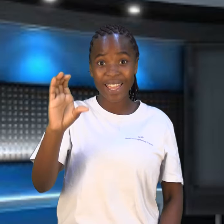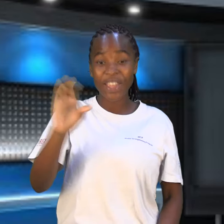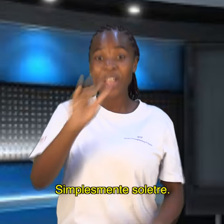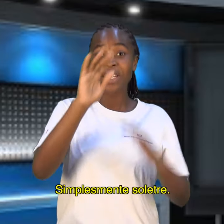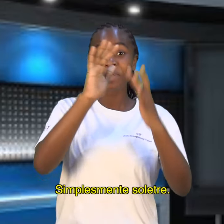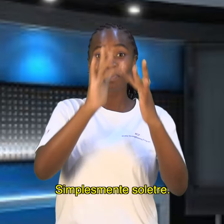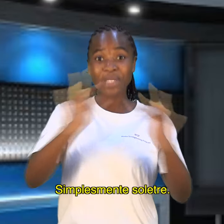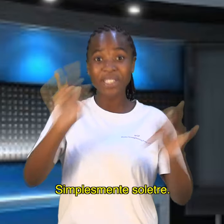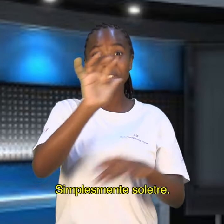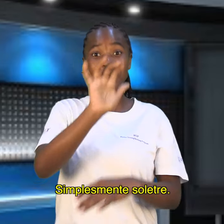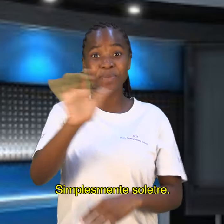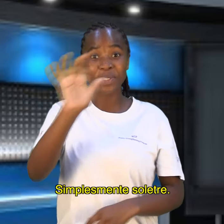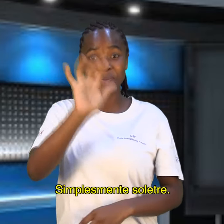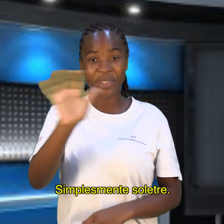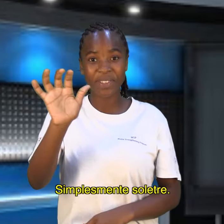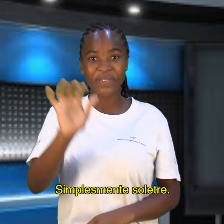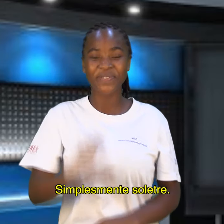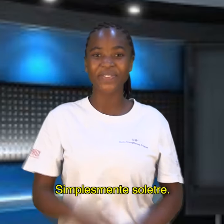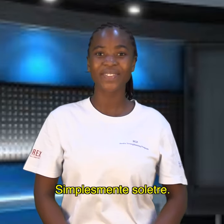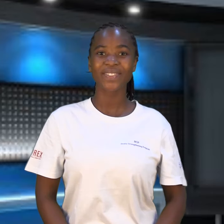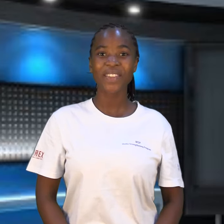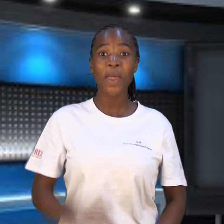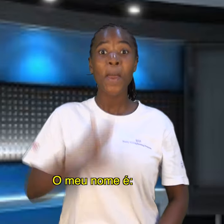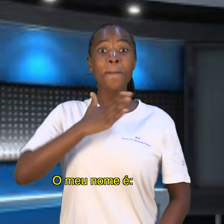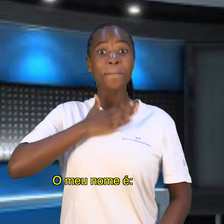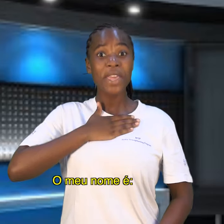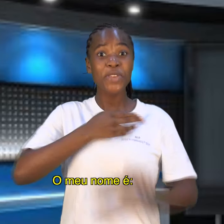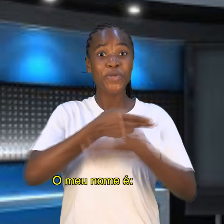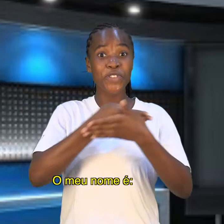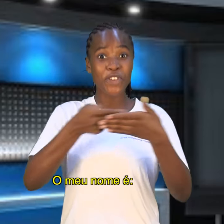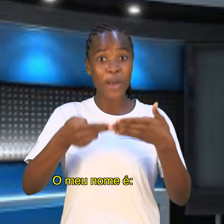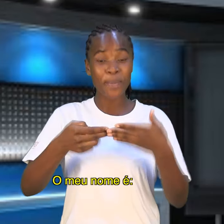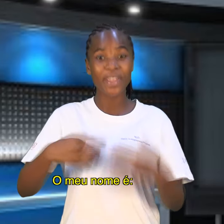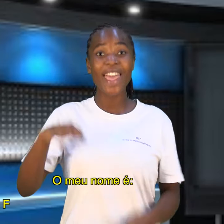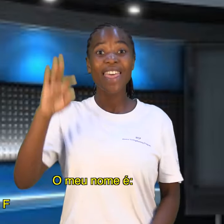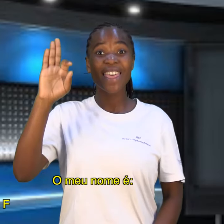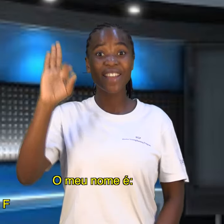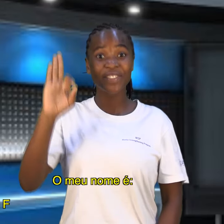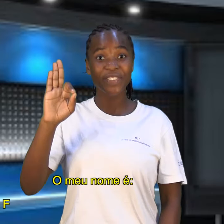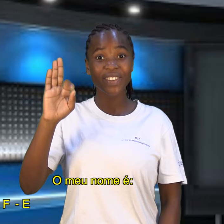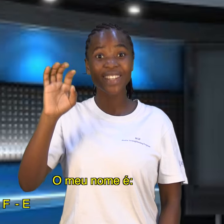simplesmente soledre. Meu nome é